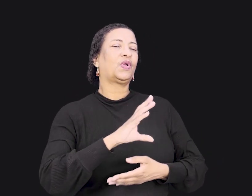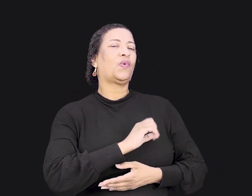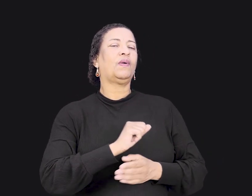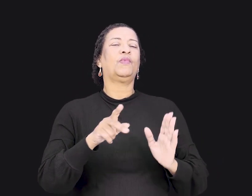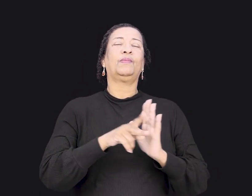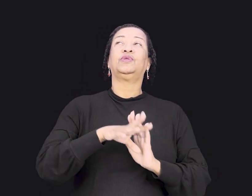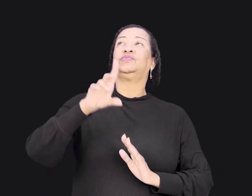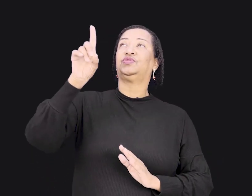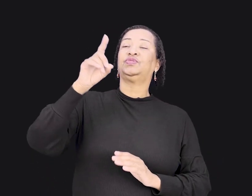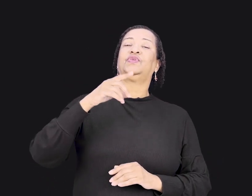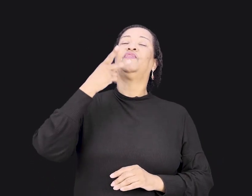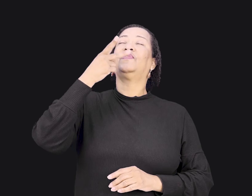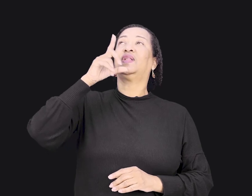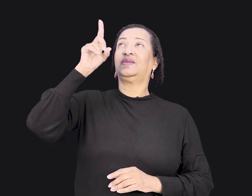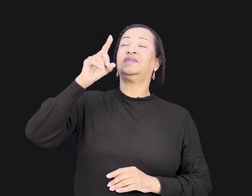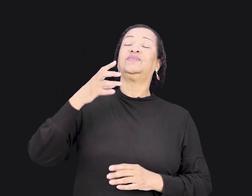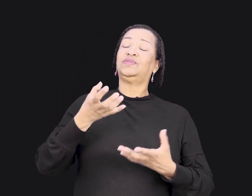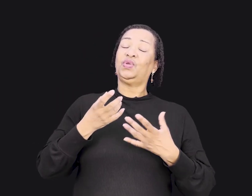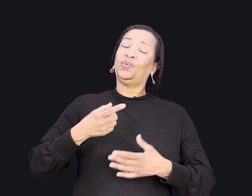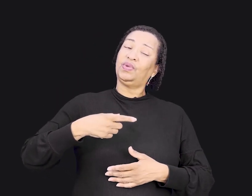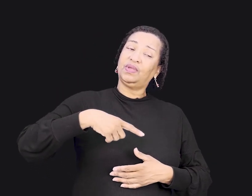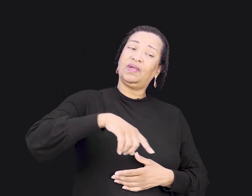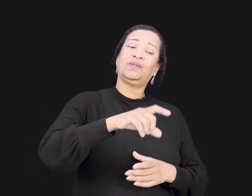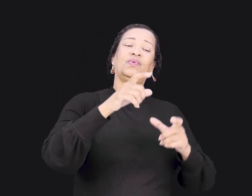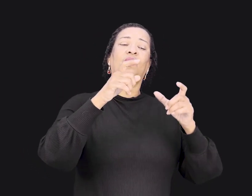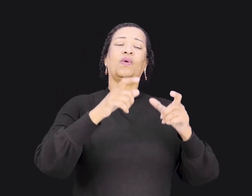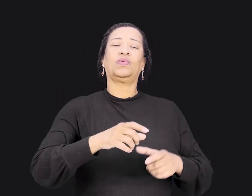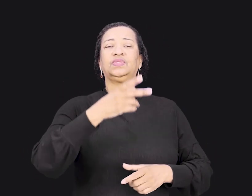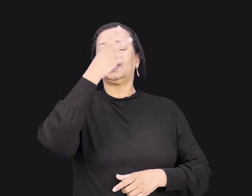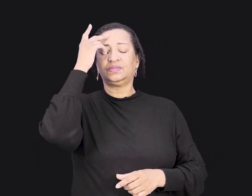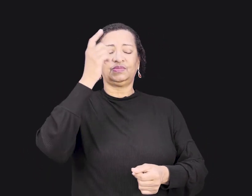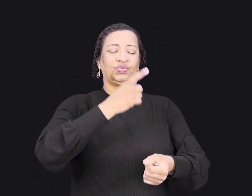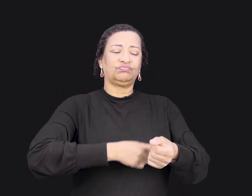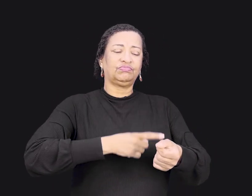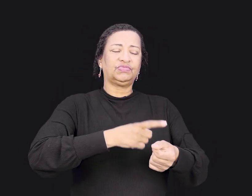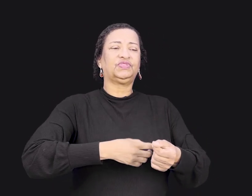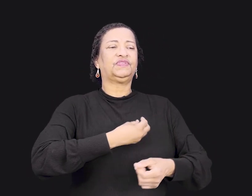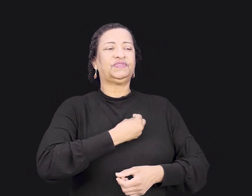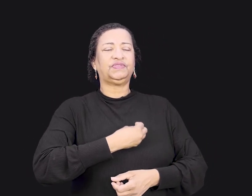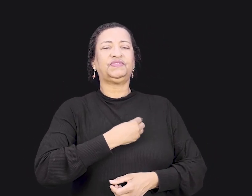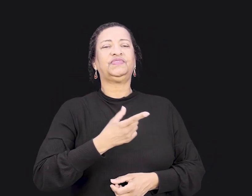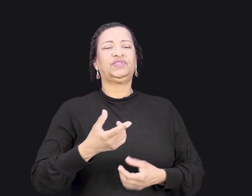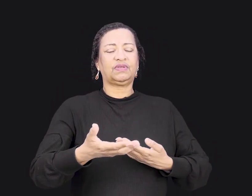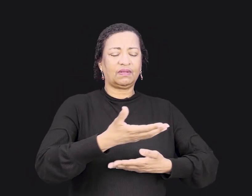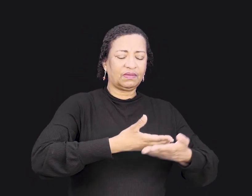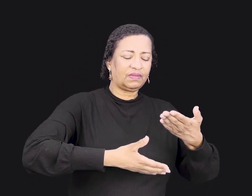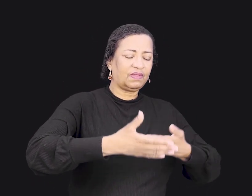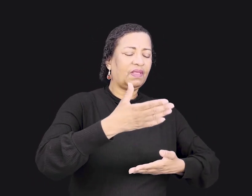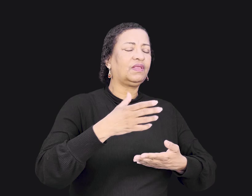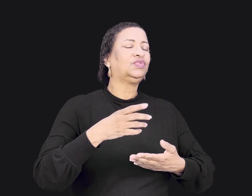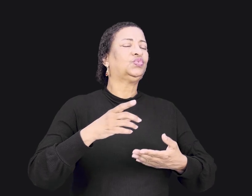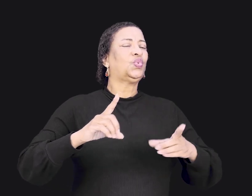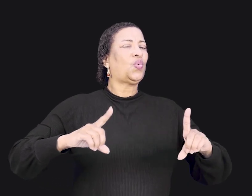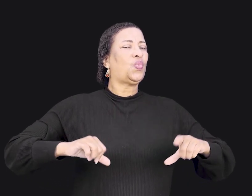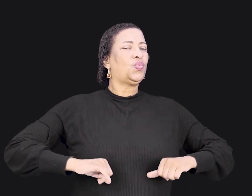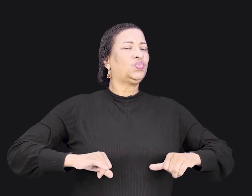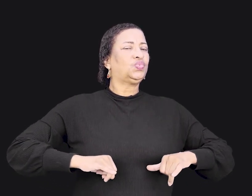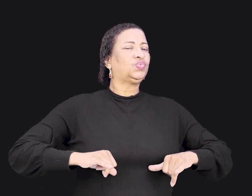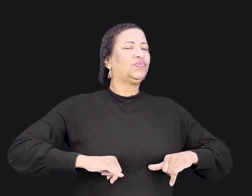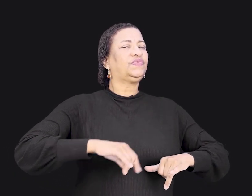quero ir aonde os feridos estão, Senhor, e quero estar entre a dor deles e esse amor que é o Senhor. Desta